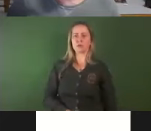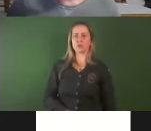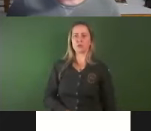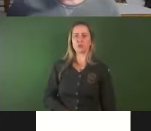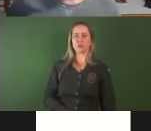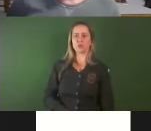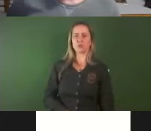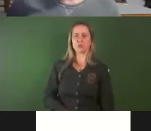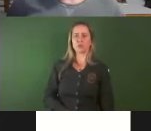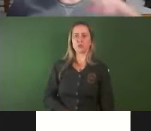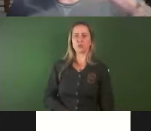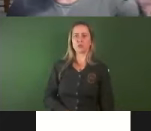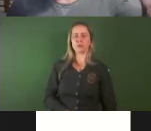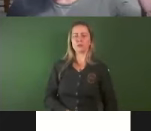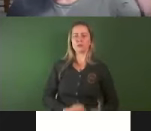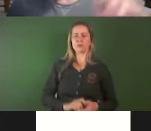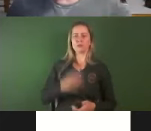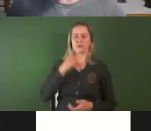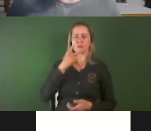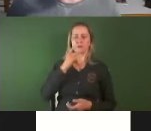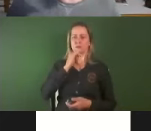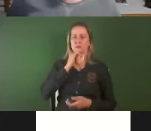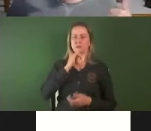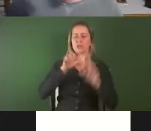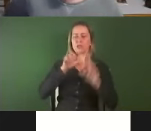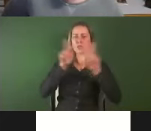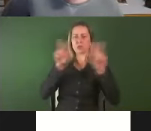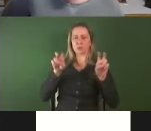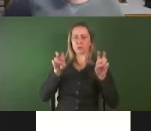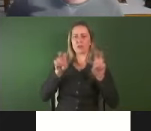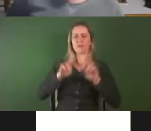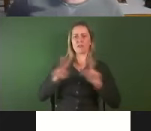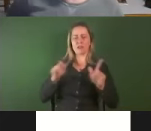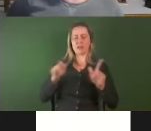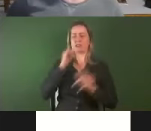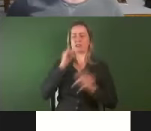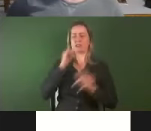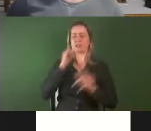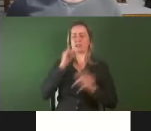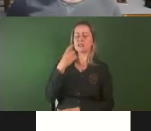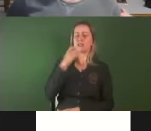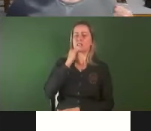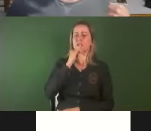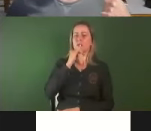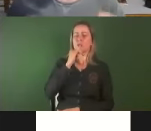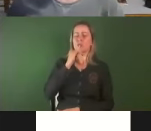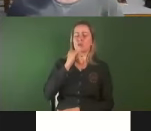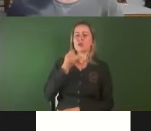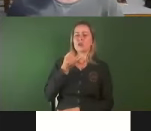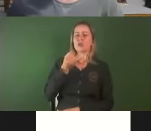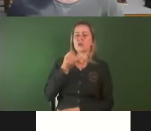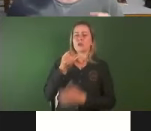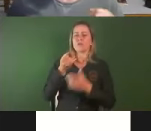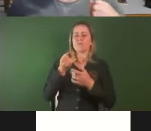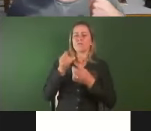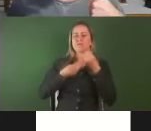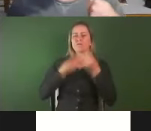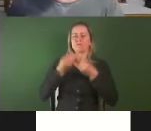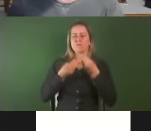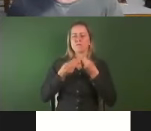fotografia, né, isso é um assunto à parte. Ele vai se interessar muito pelo Andy Warhol e pela abordagem do Andy